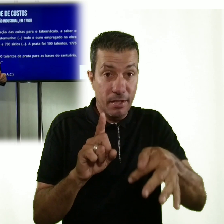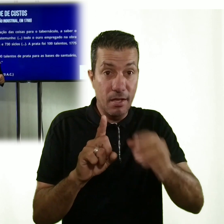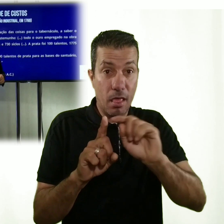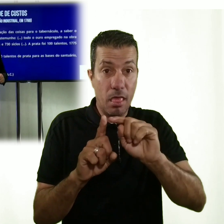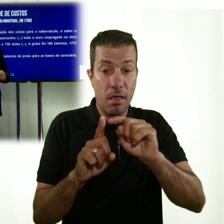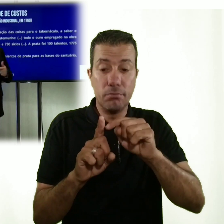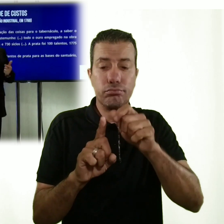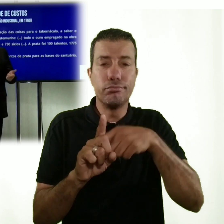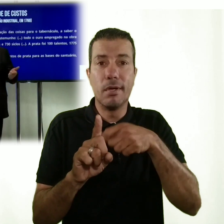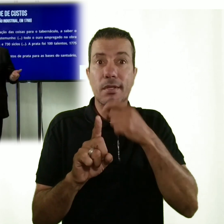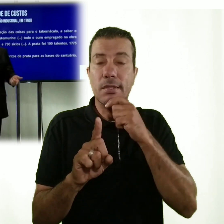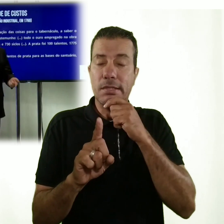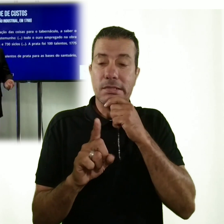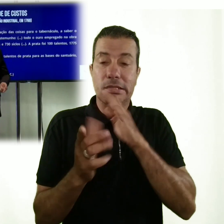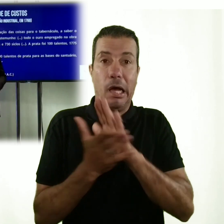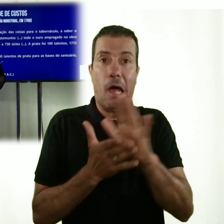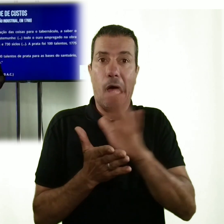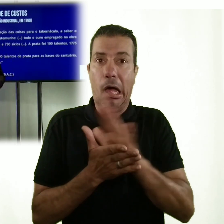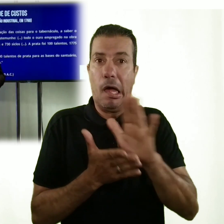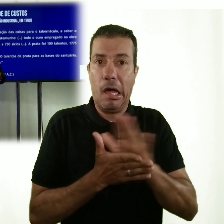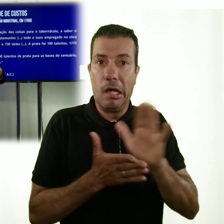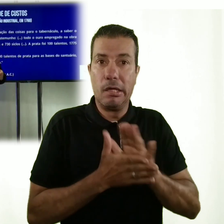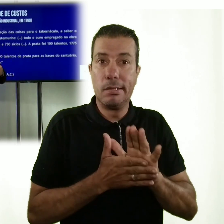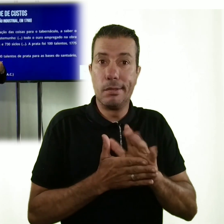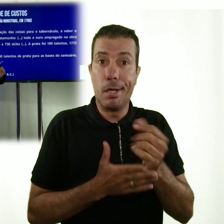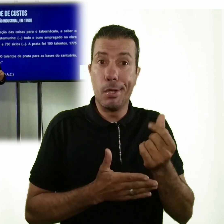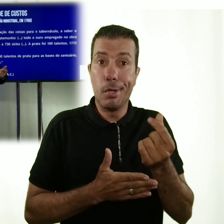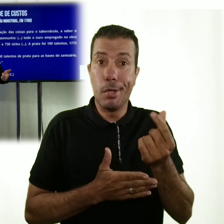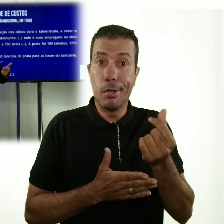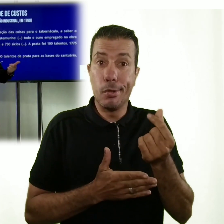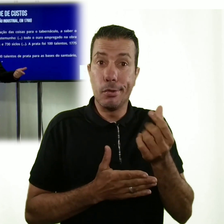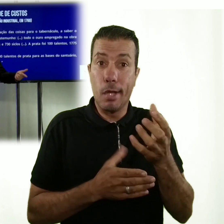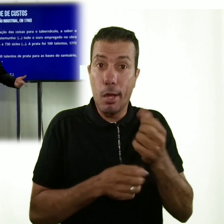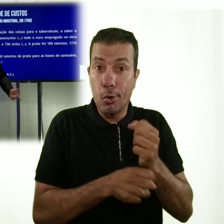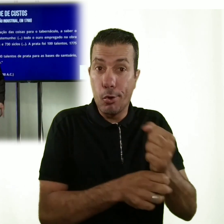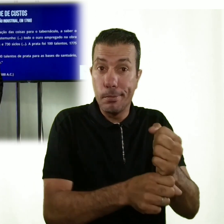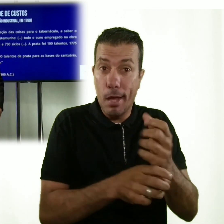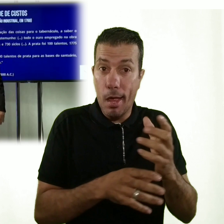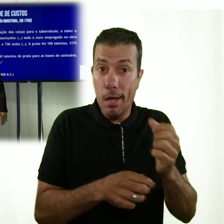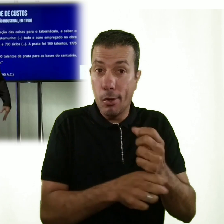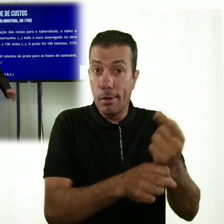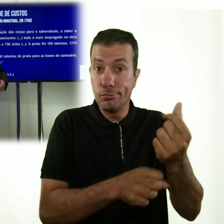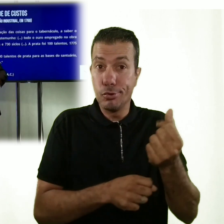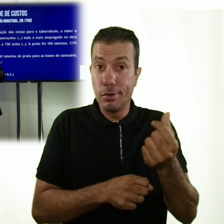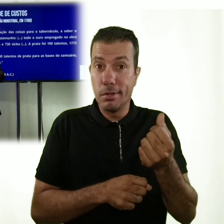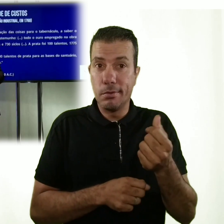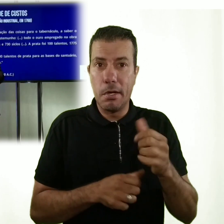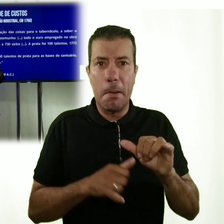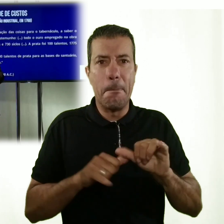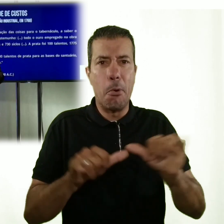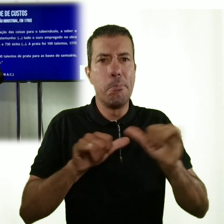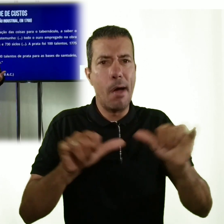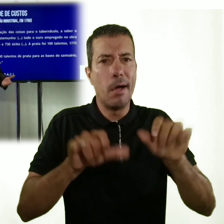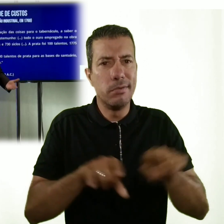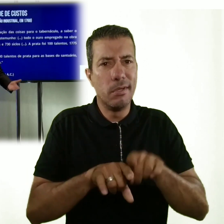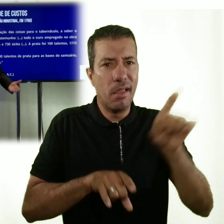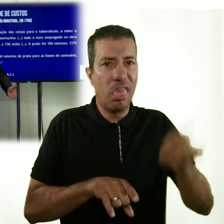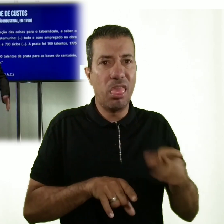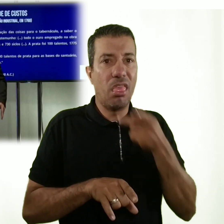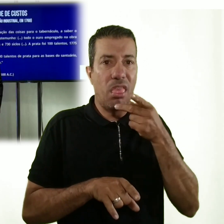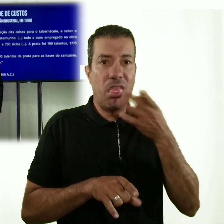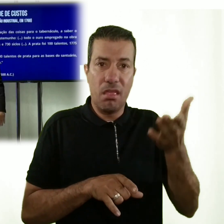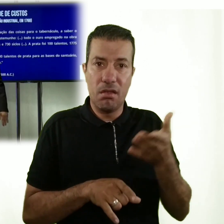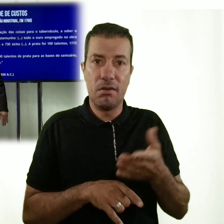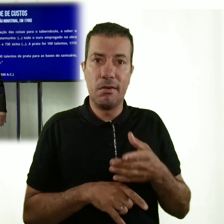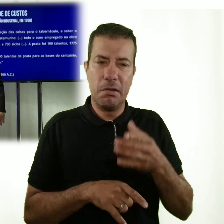chegou à conclusão que ele poderia economizar dinheiro, porque ele gastava muito dinheiro em bobagem. Que quando você está gastando, não parece que é